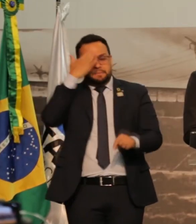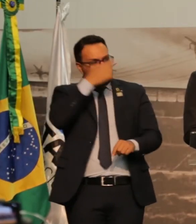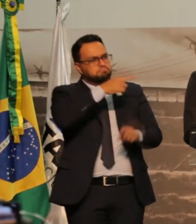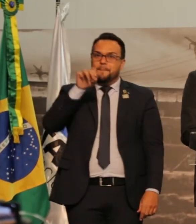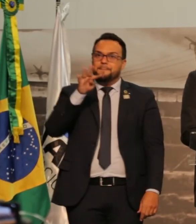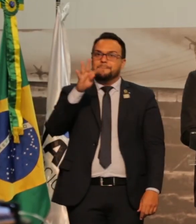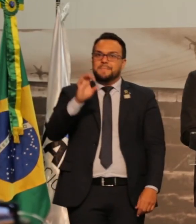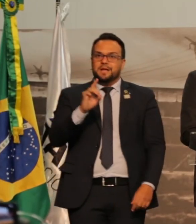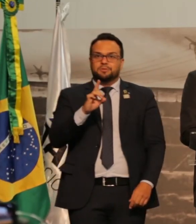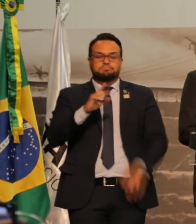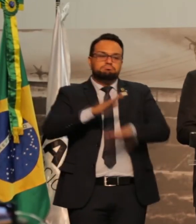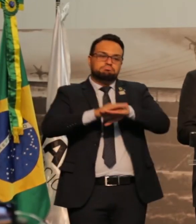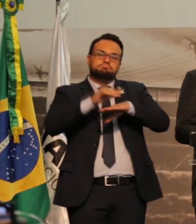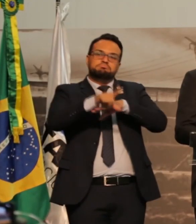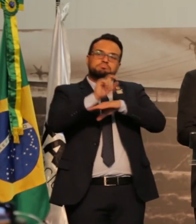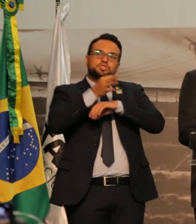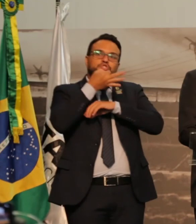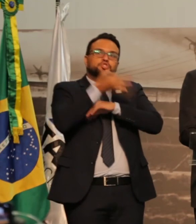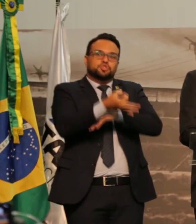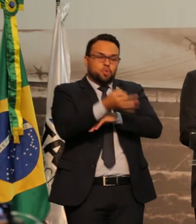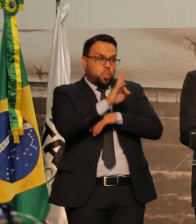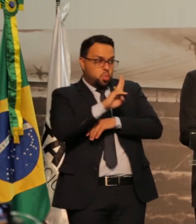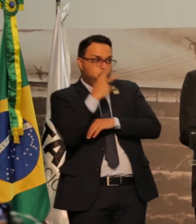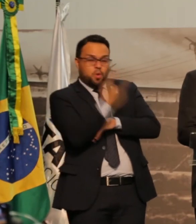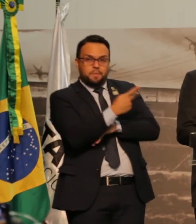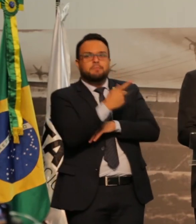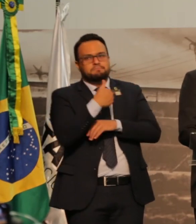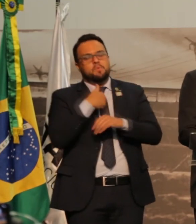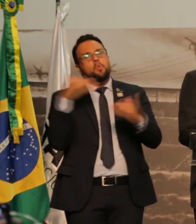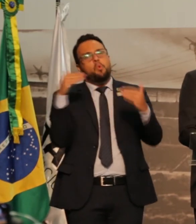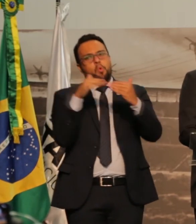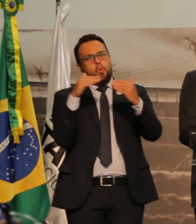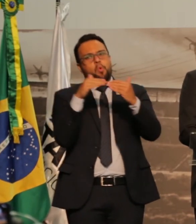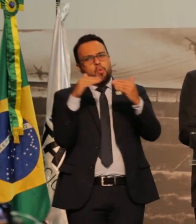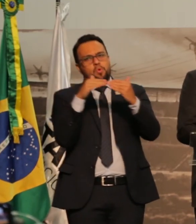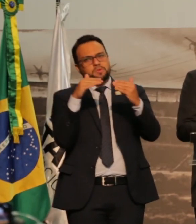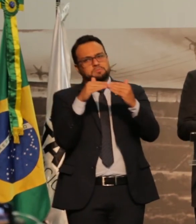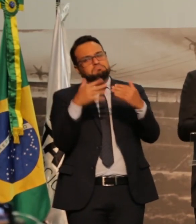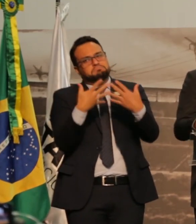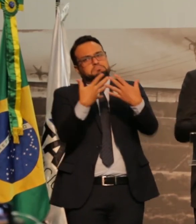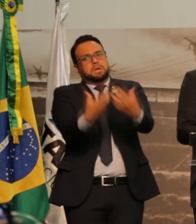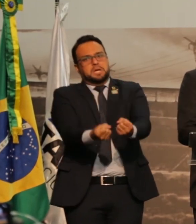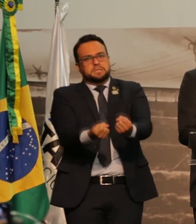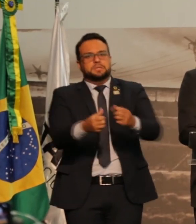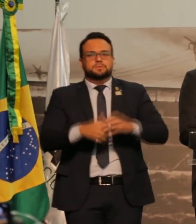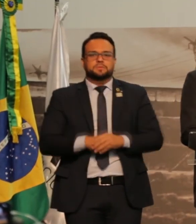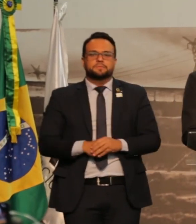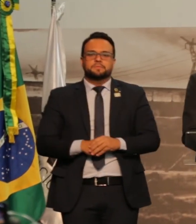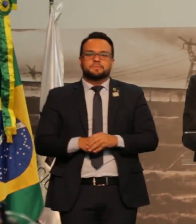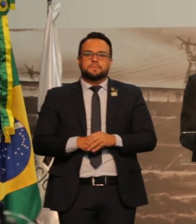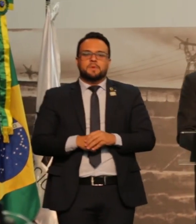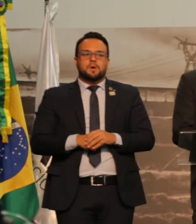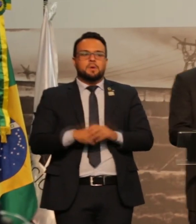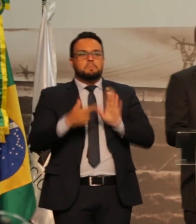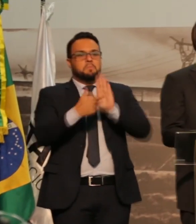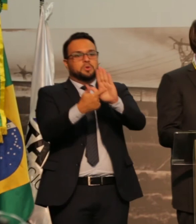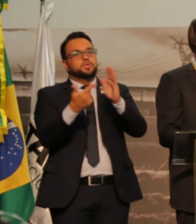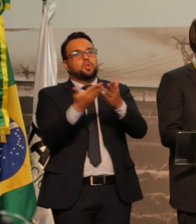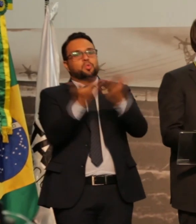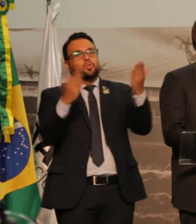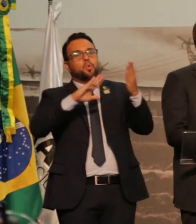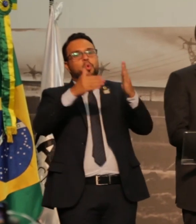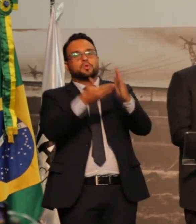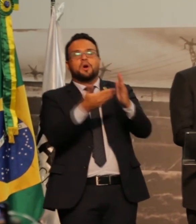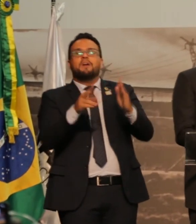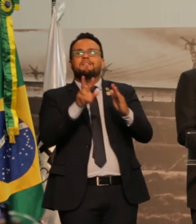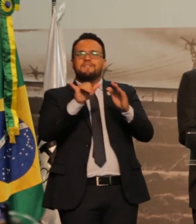potencial. E ao nós concordarmos, passamos a imagem a todos vocês que pouca coisa